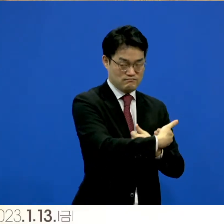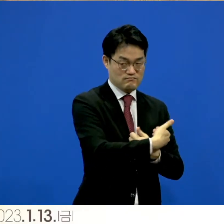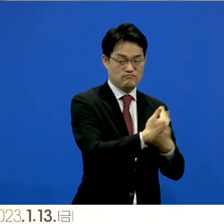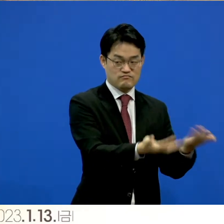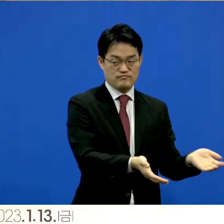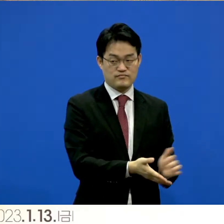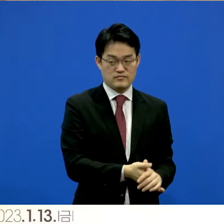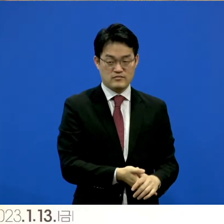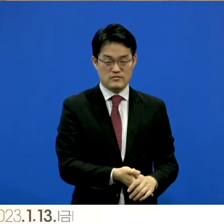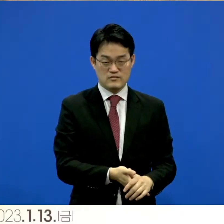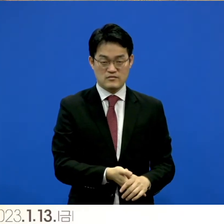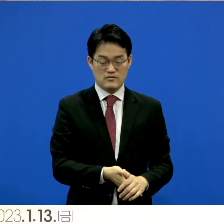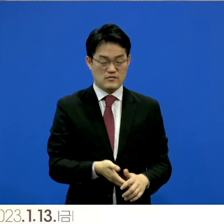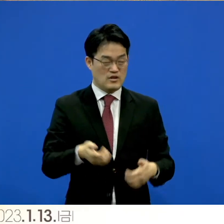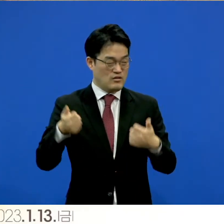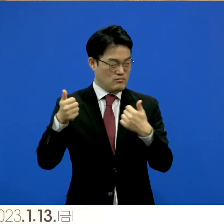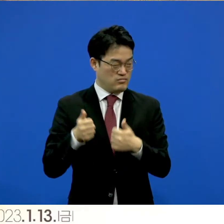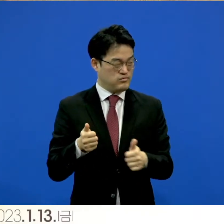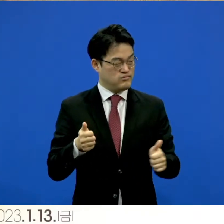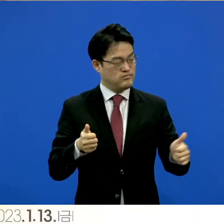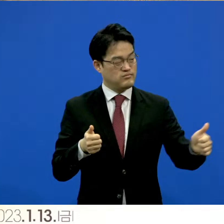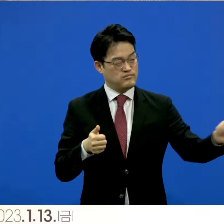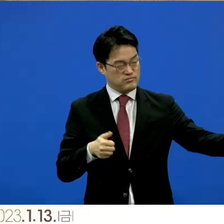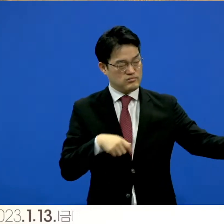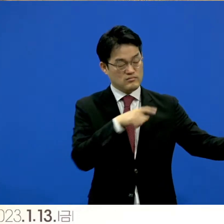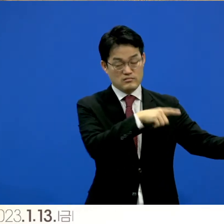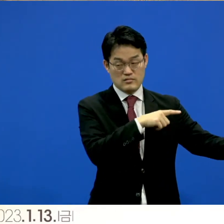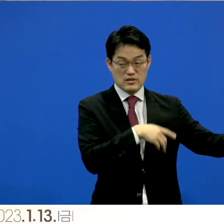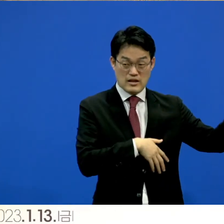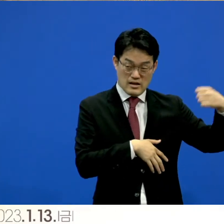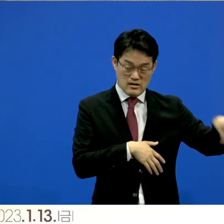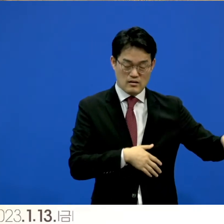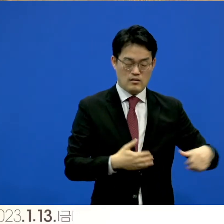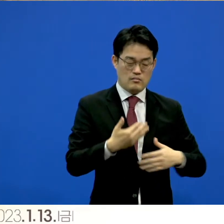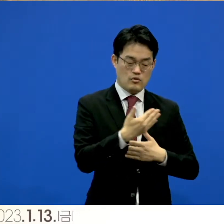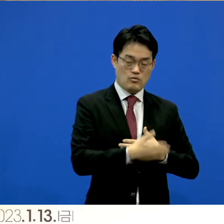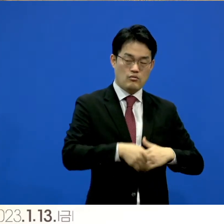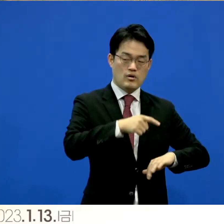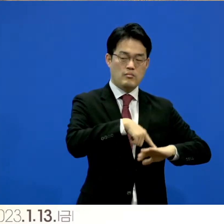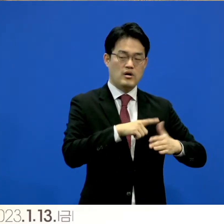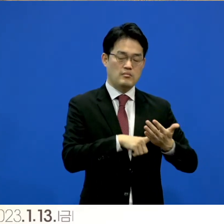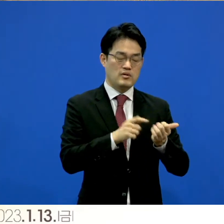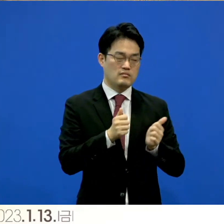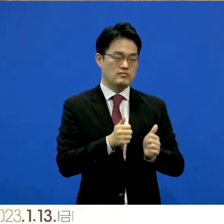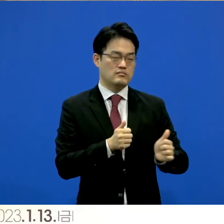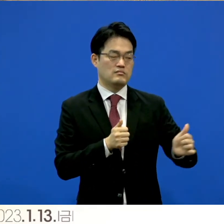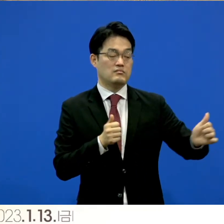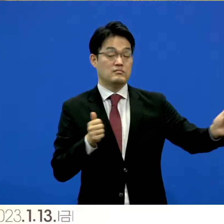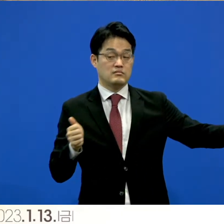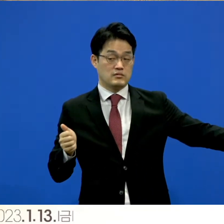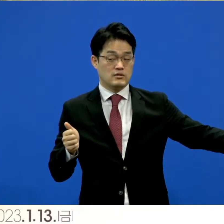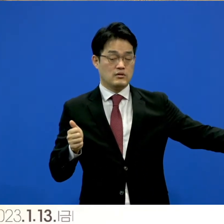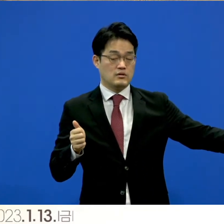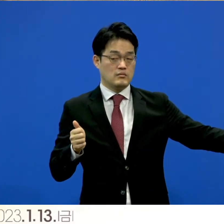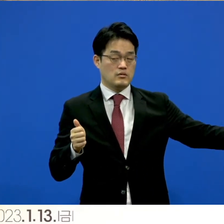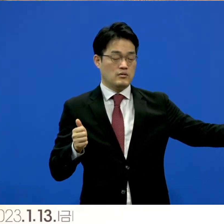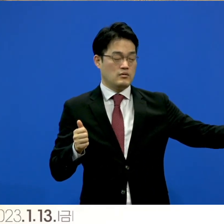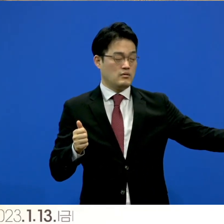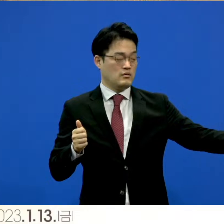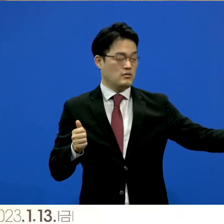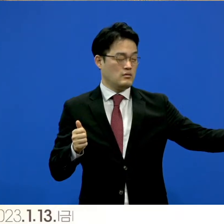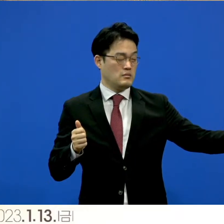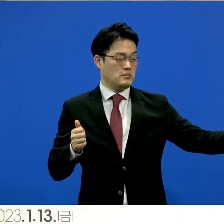집을 나가 오랫동안 멀어져 있던 아들은 몸과 마음이 멀어져 있습니다. 그런 느린 걸음으로 천천히